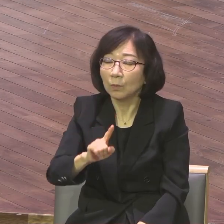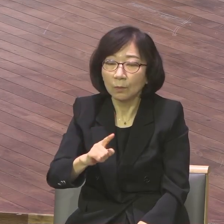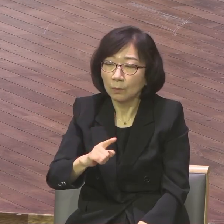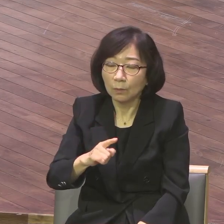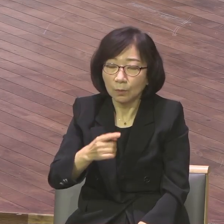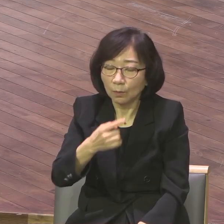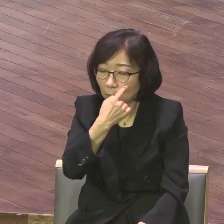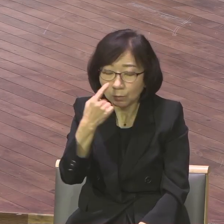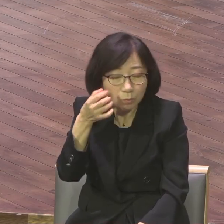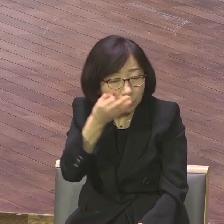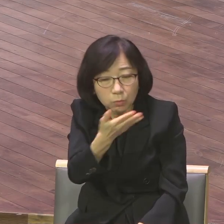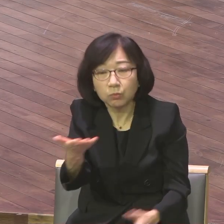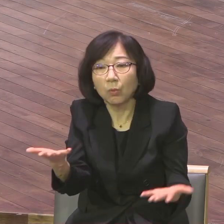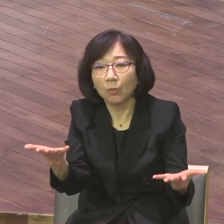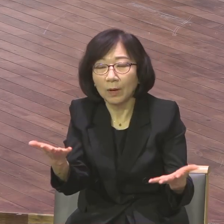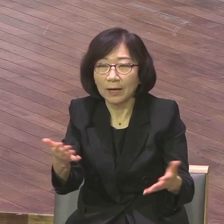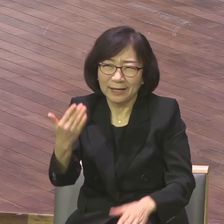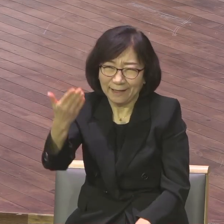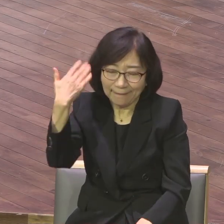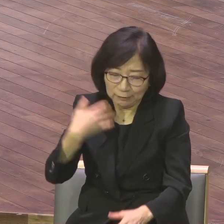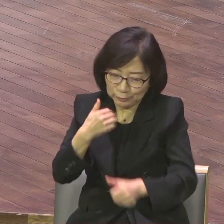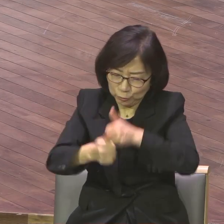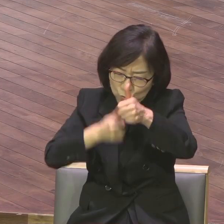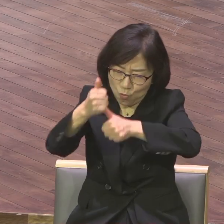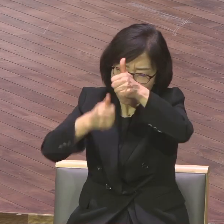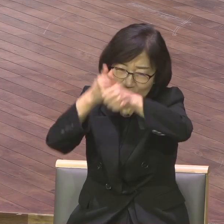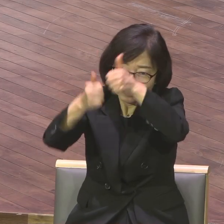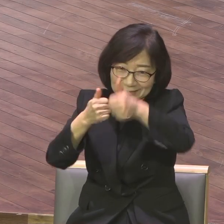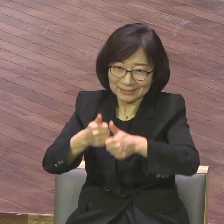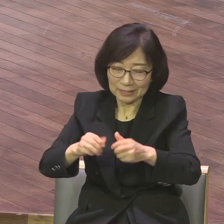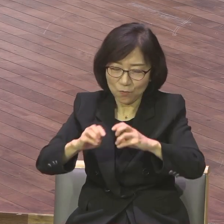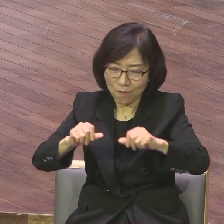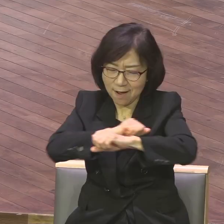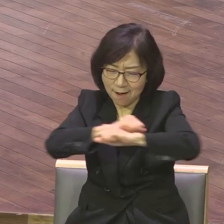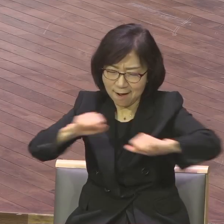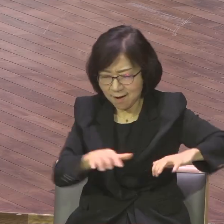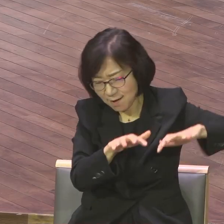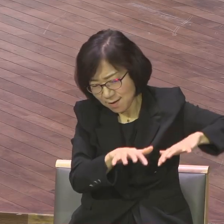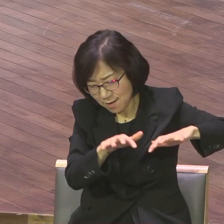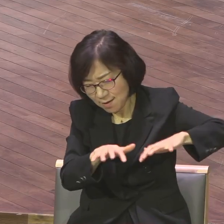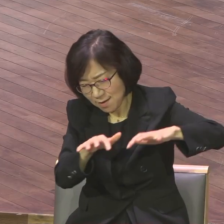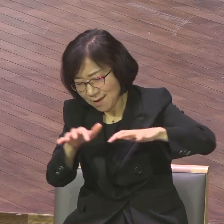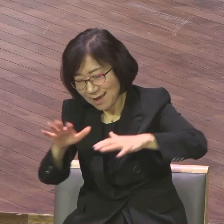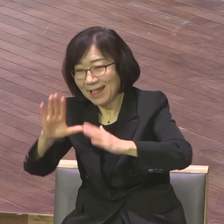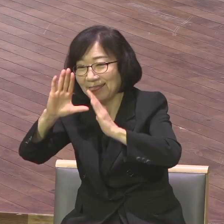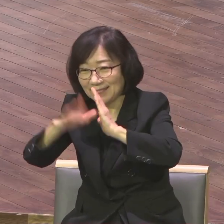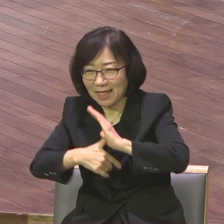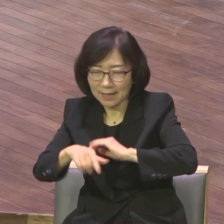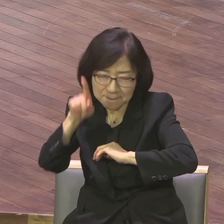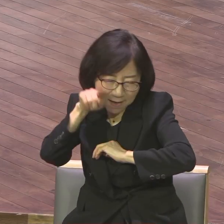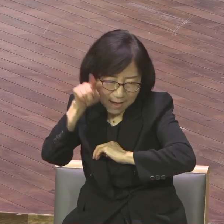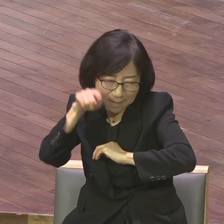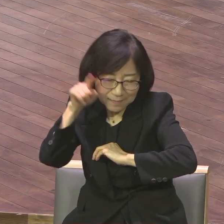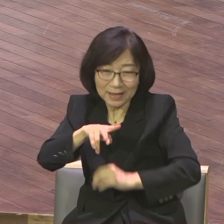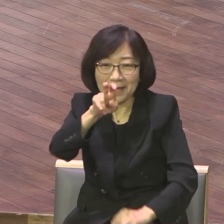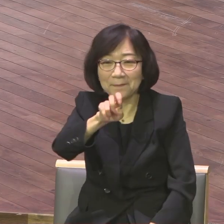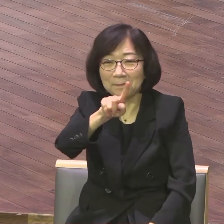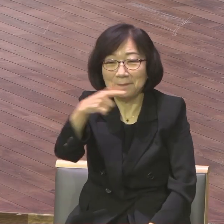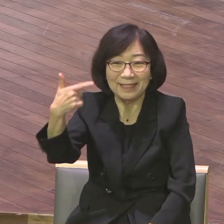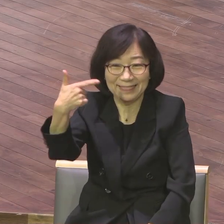그러면서 자기 조상들이 광야에서 만나를 먹었는데 이걸 막 광야 만나 이야기를